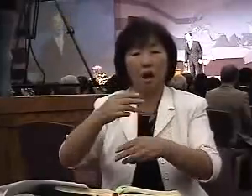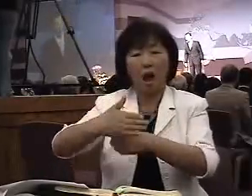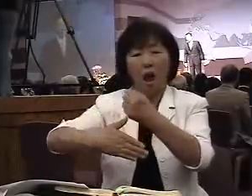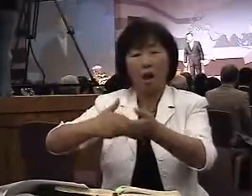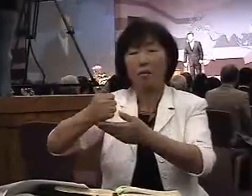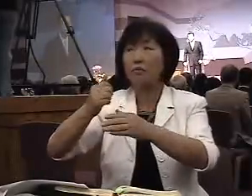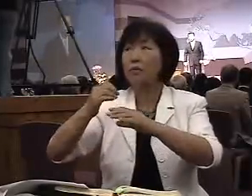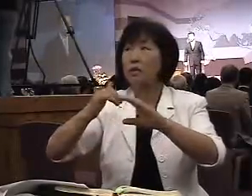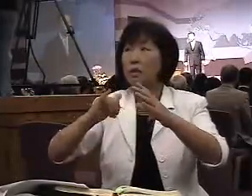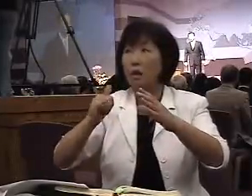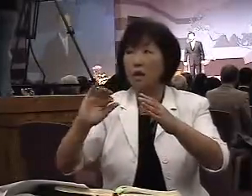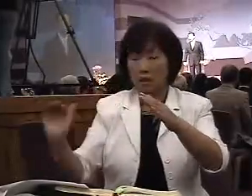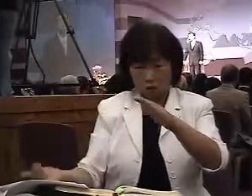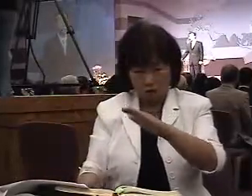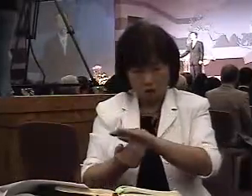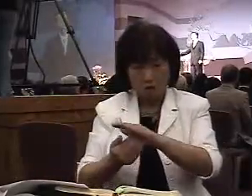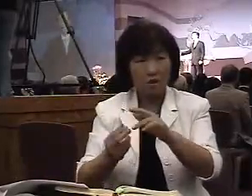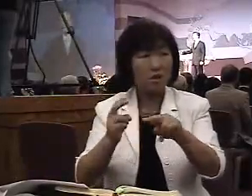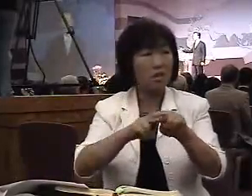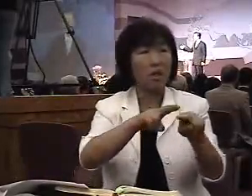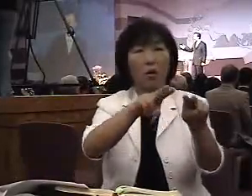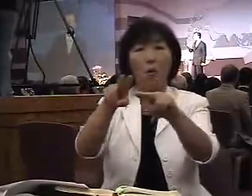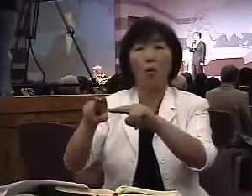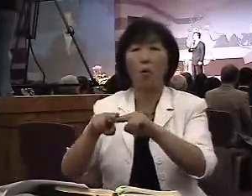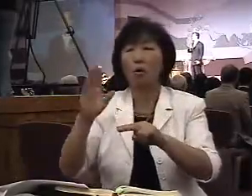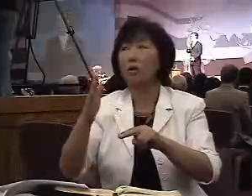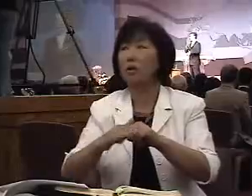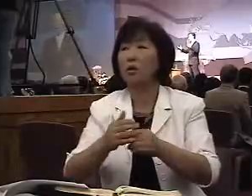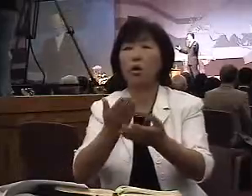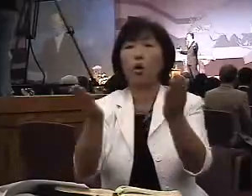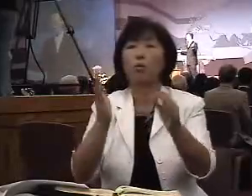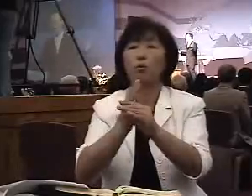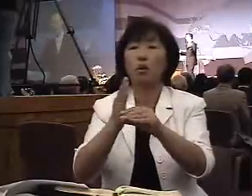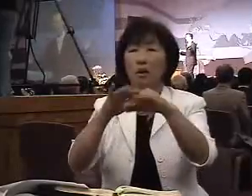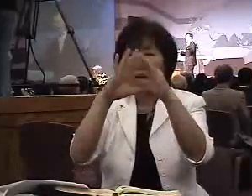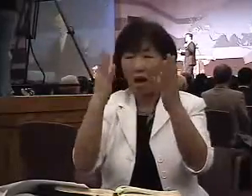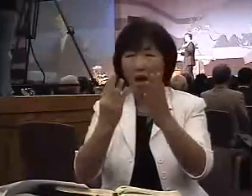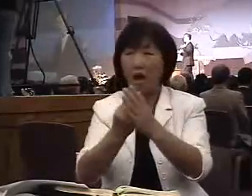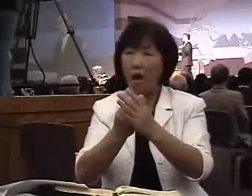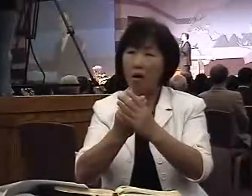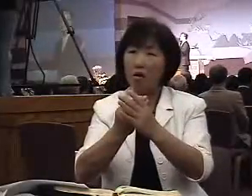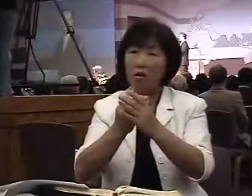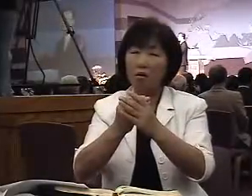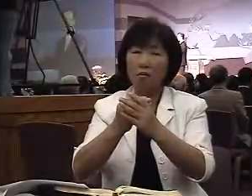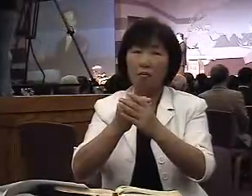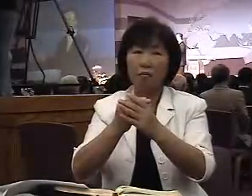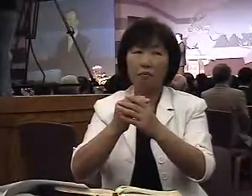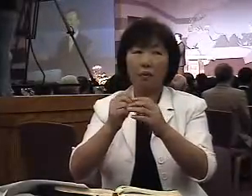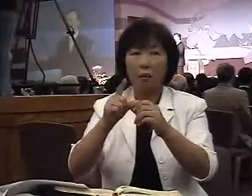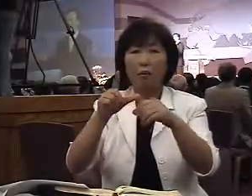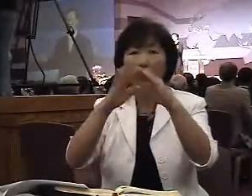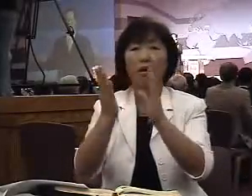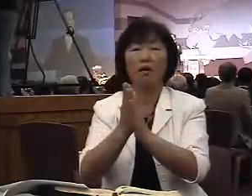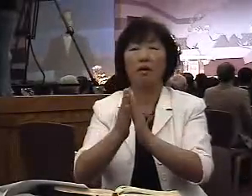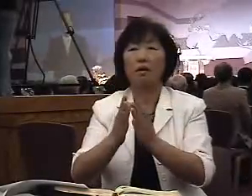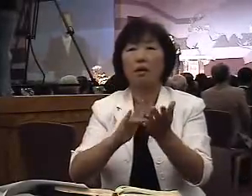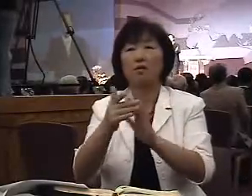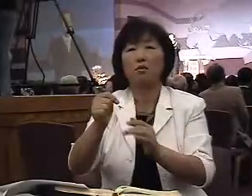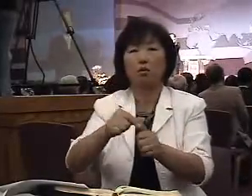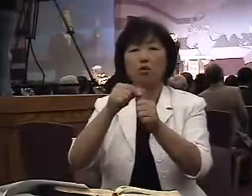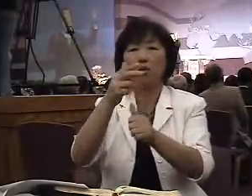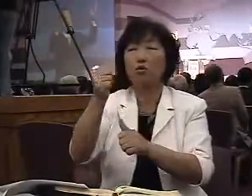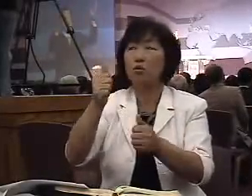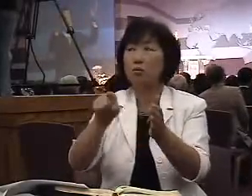나라가 이루어진 자리가 되는 것이죠. 여러분들 중에 다는 아니겠지만 대다수는 예수님을 구세주로 믿고 예수의